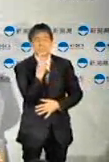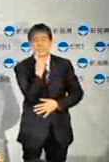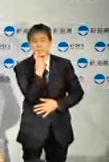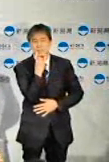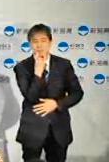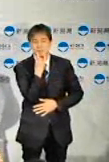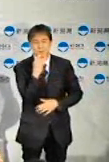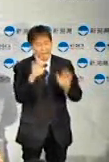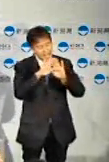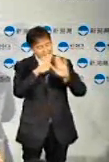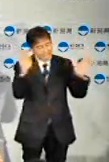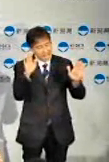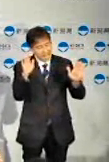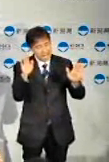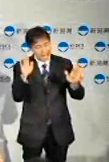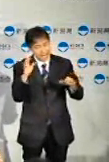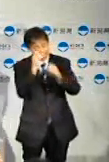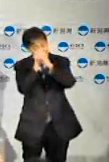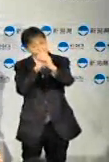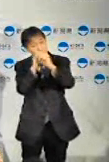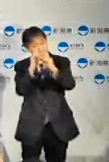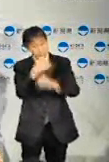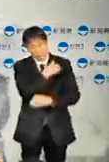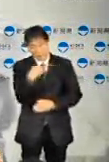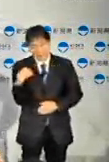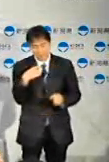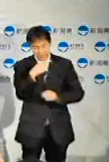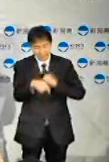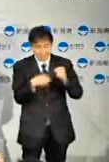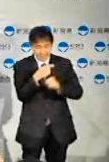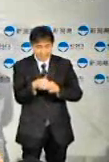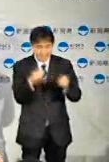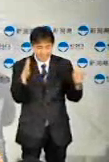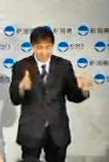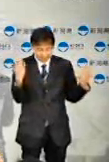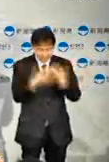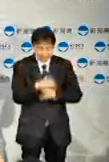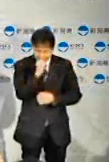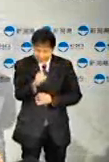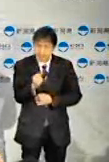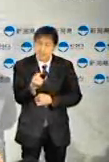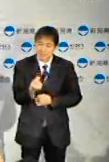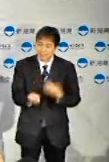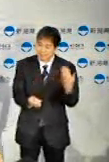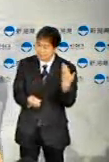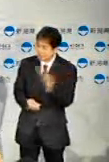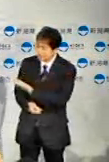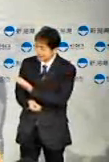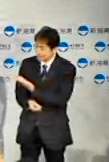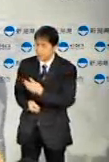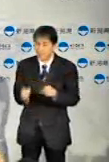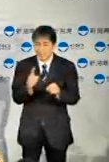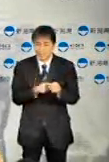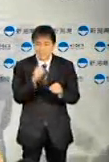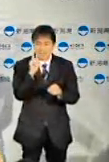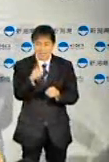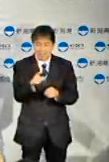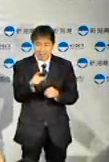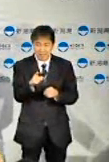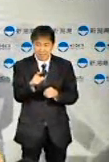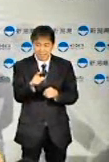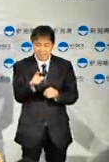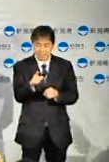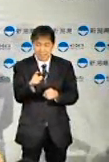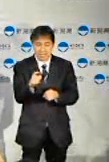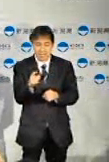明るい展望を持てる1年になるといいですね。 ちなみに来年1年どんな年にしたいかを